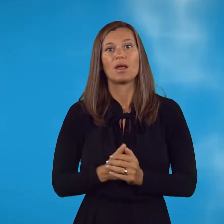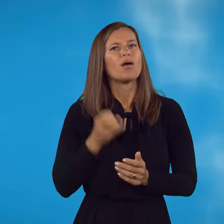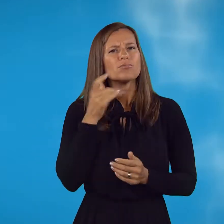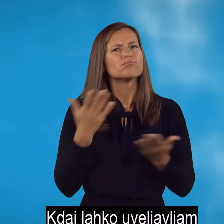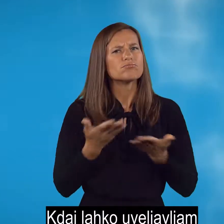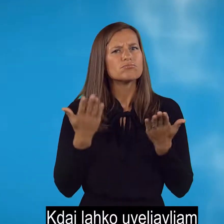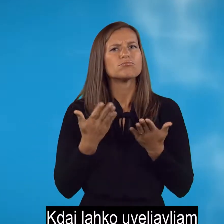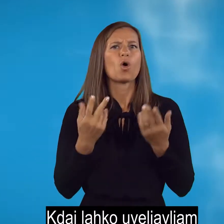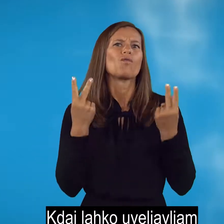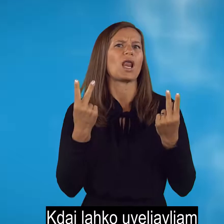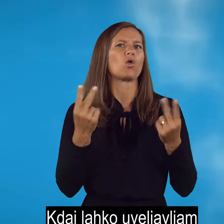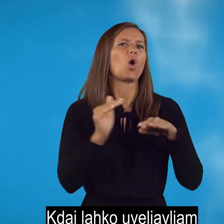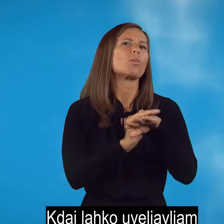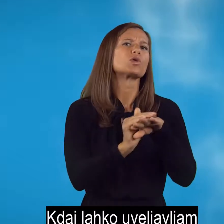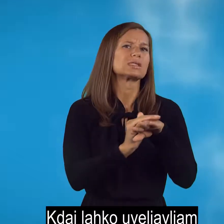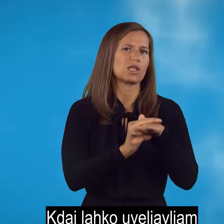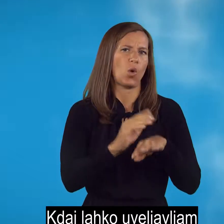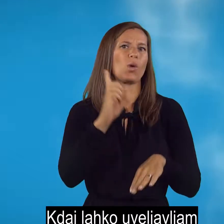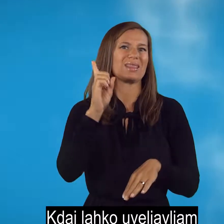Kdaj lahko uveljavljam oprostitev DMV?